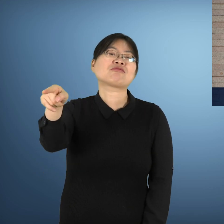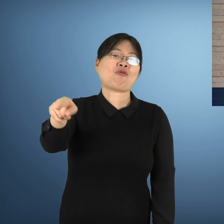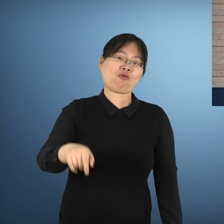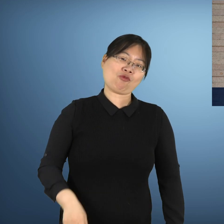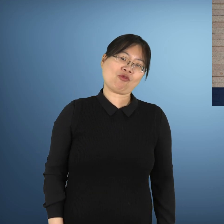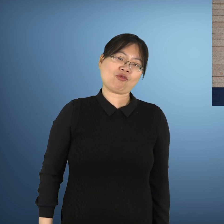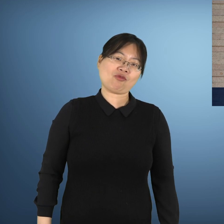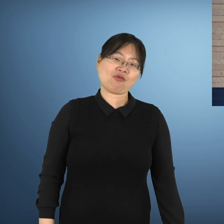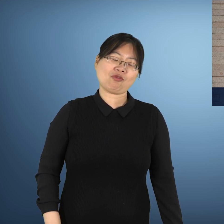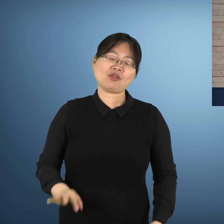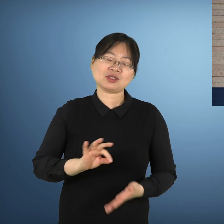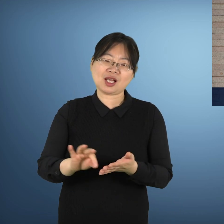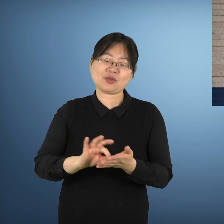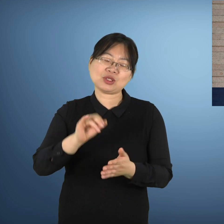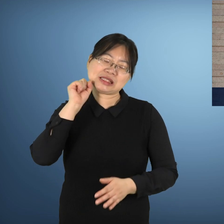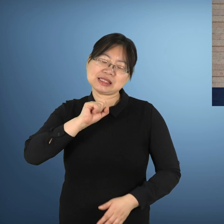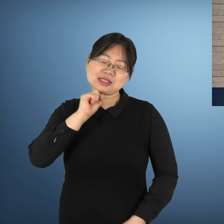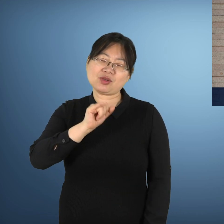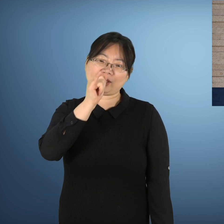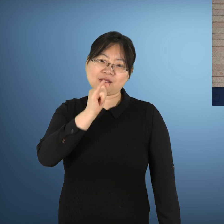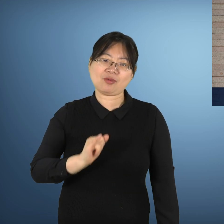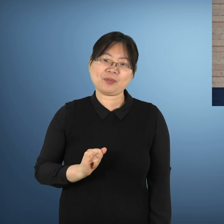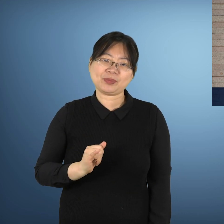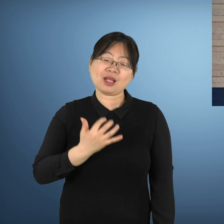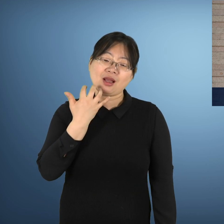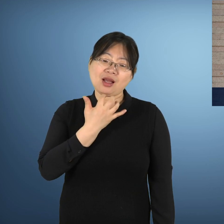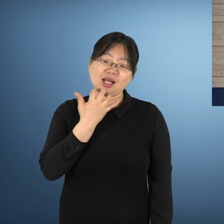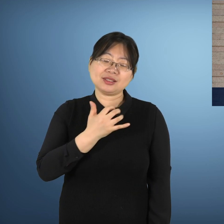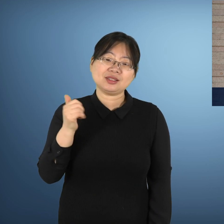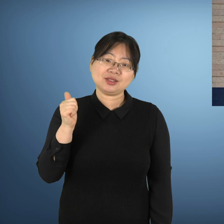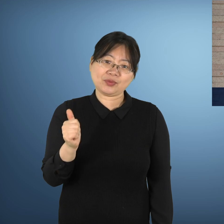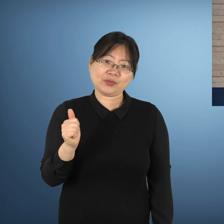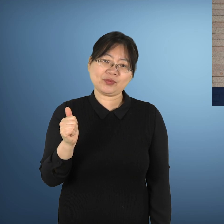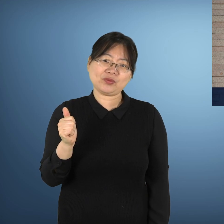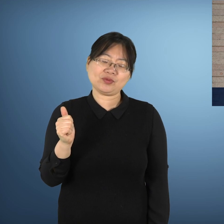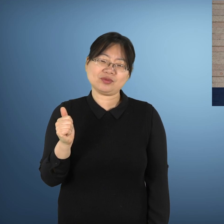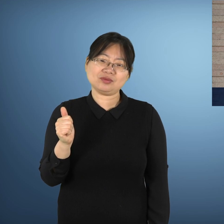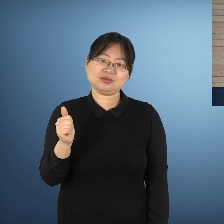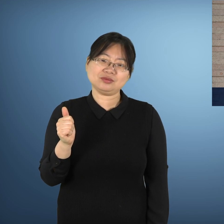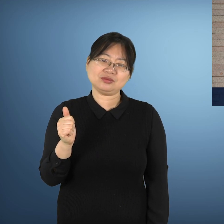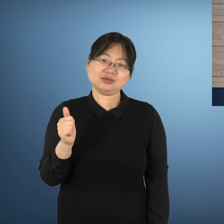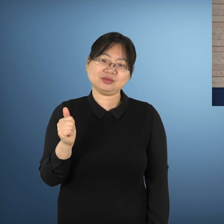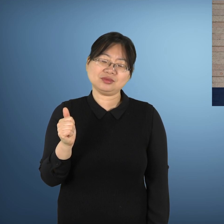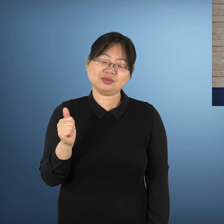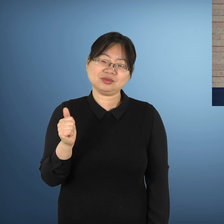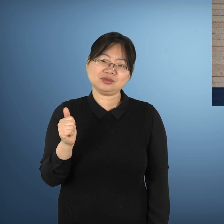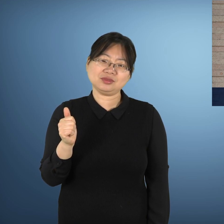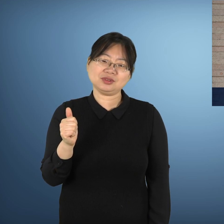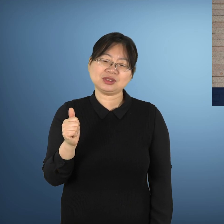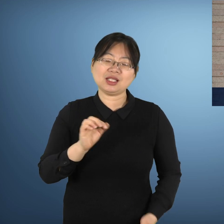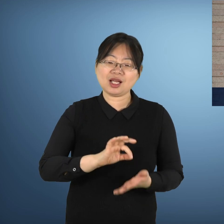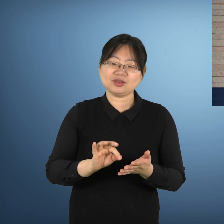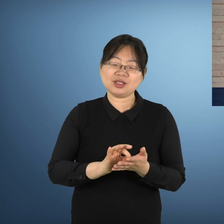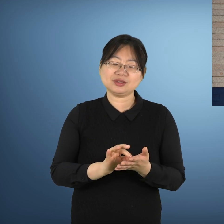쓰던 화법이에요. 여러분, 베드로의 이